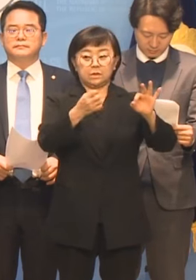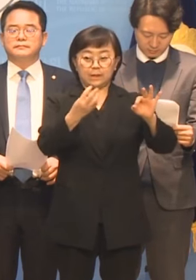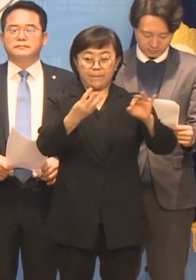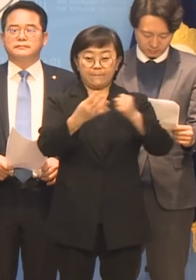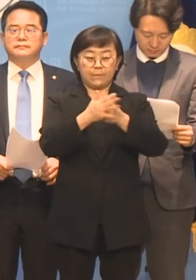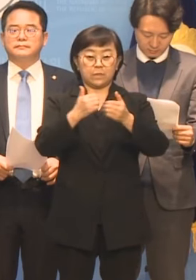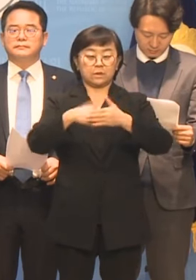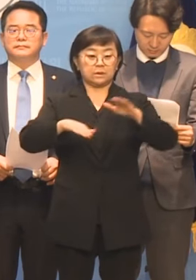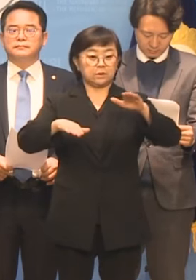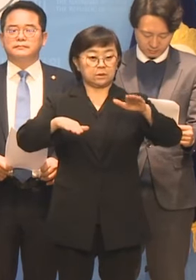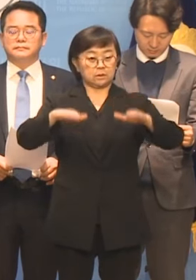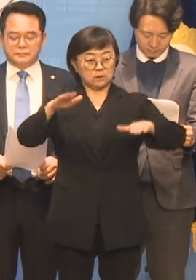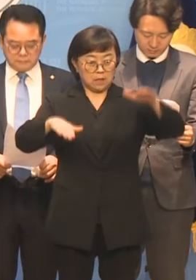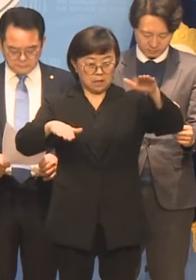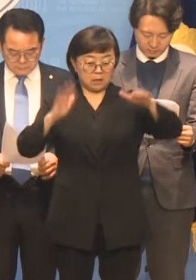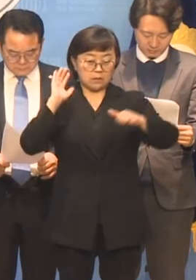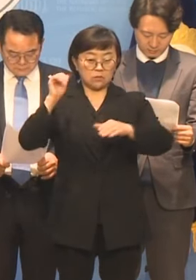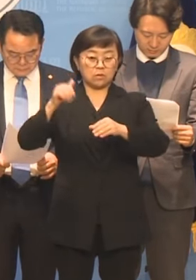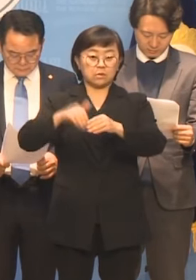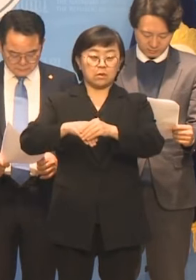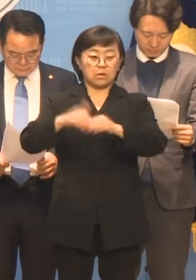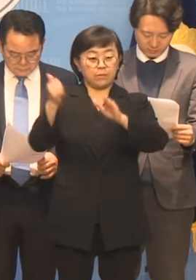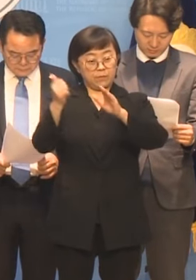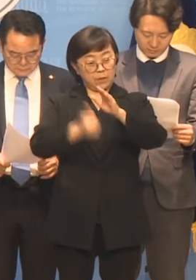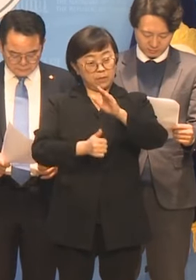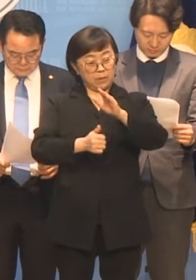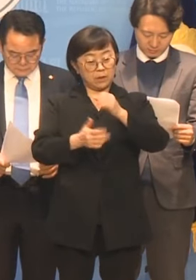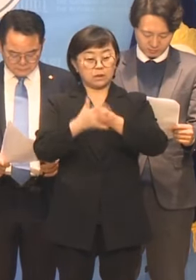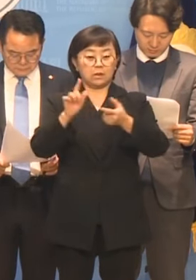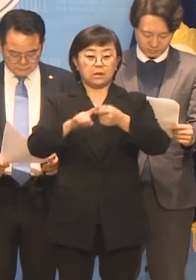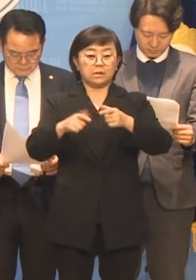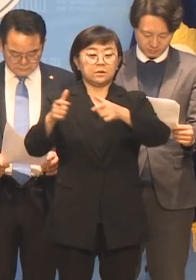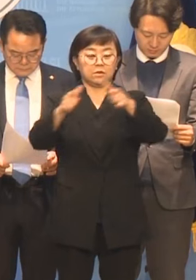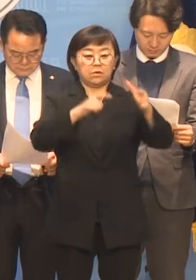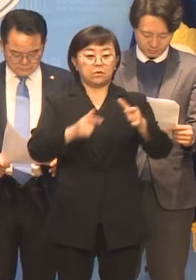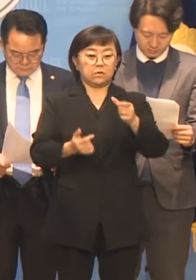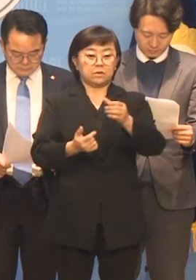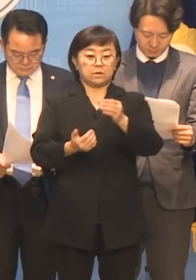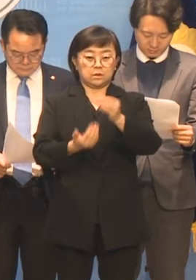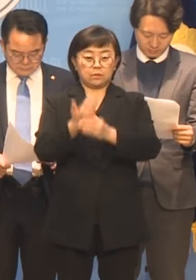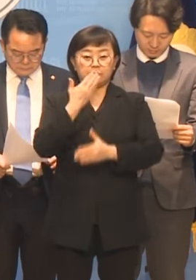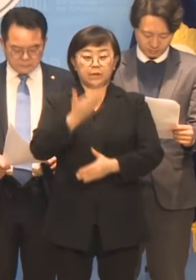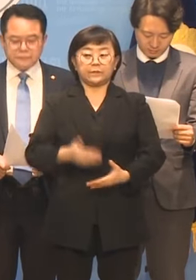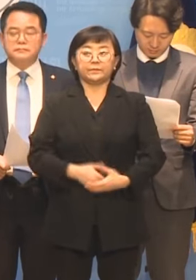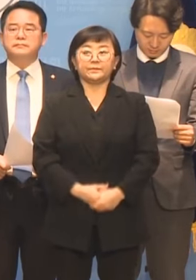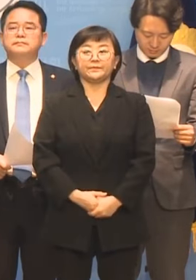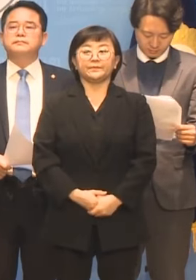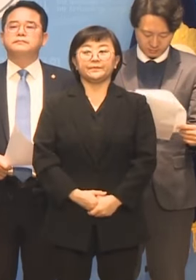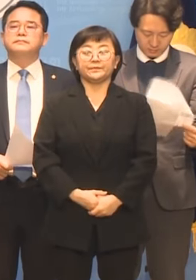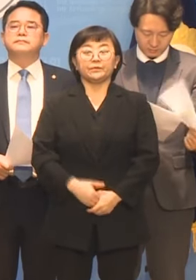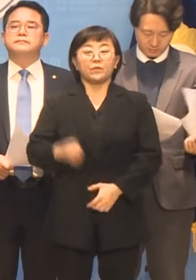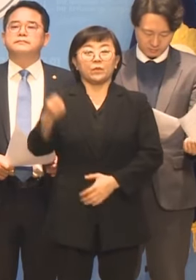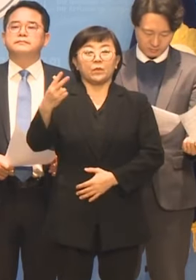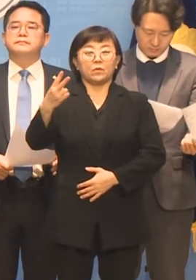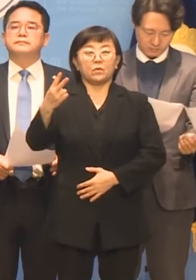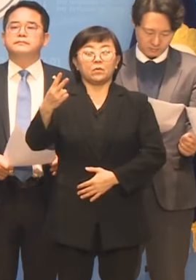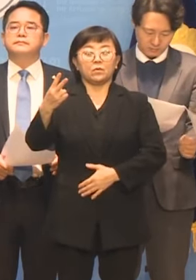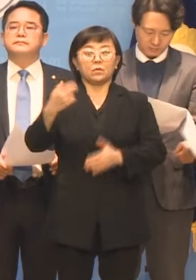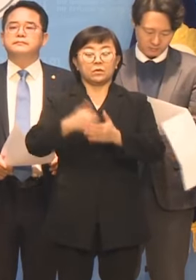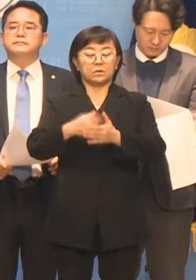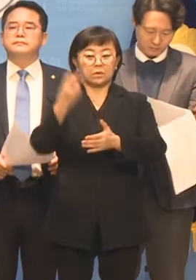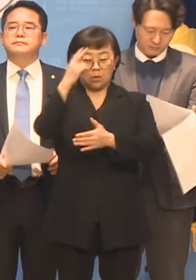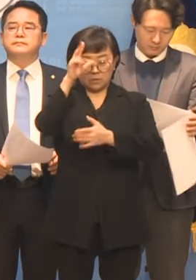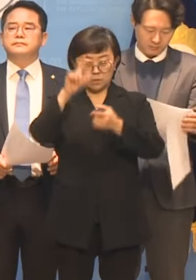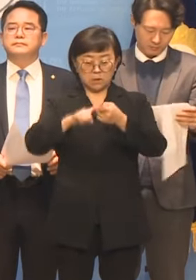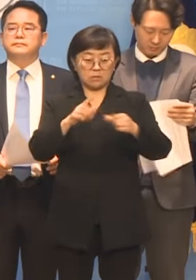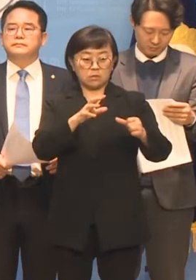0.73% 차이 대선 패배의 악몽이 지역구에서 재현될 우려가 있습니다. 또한 이는